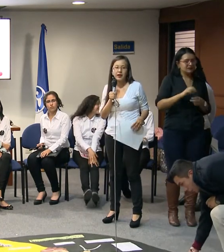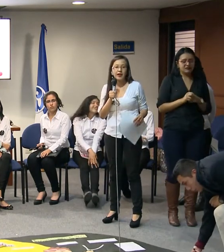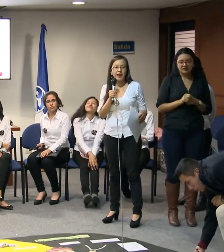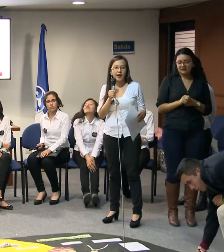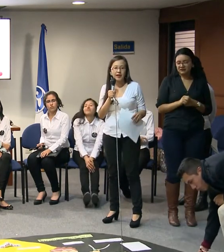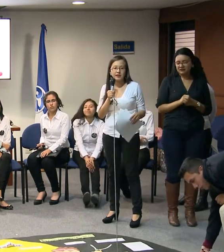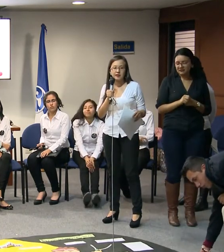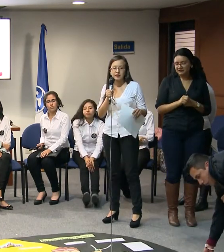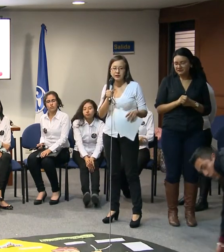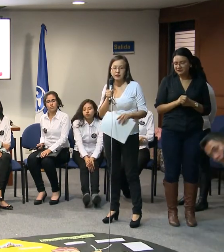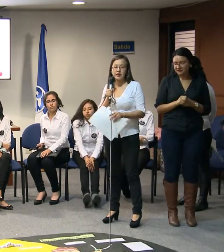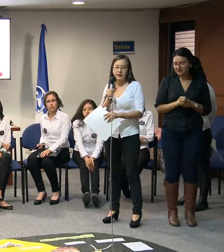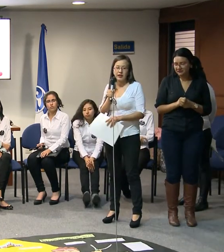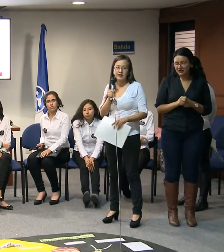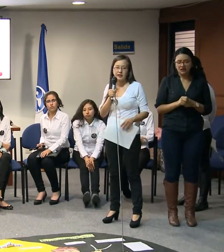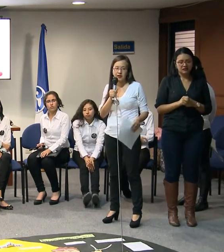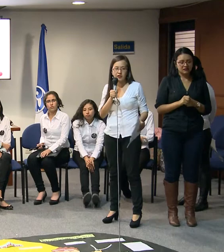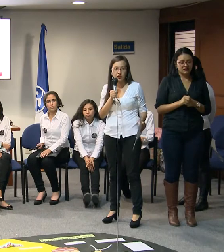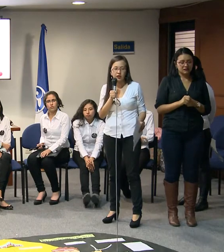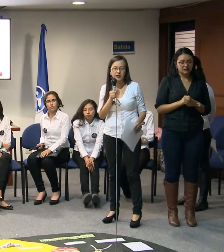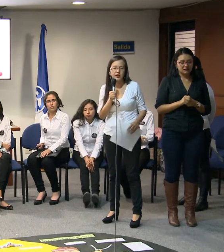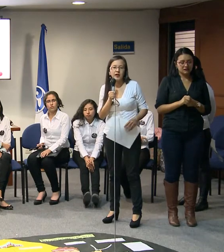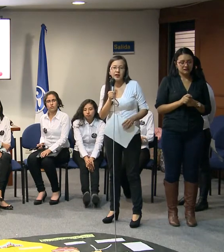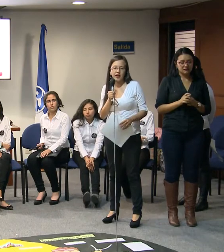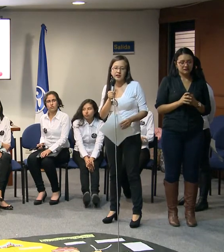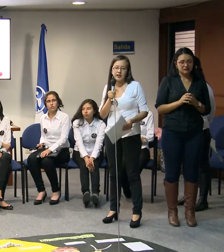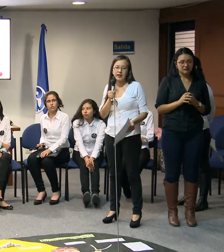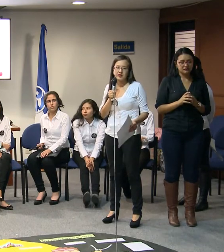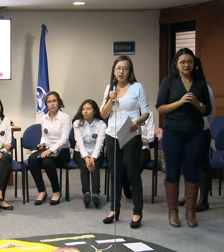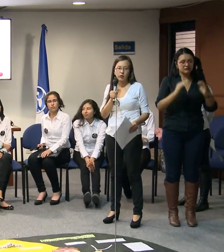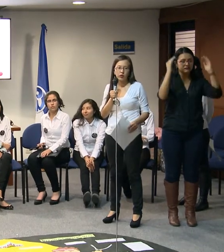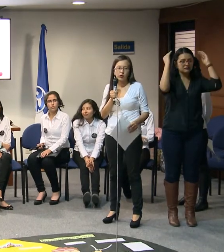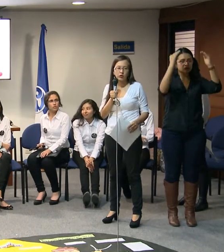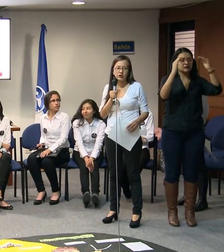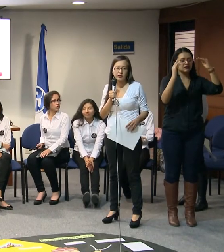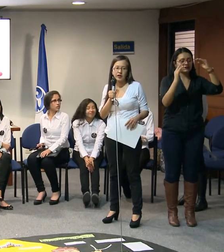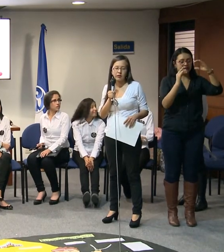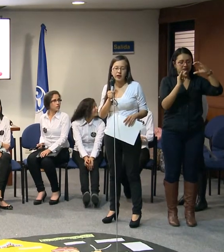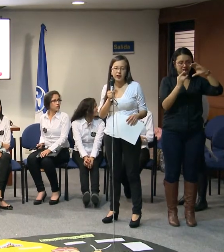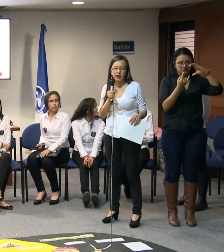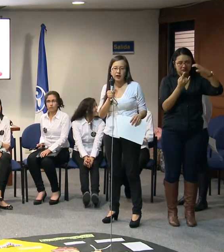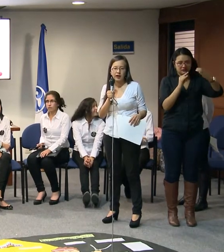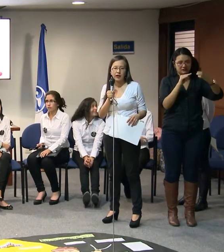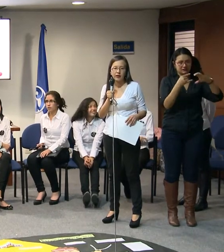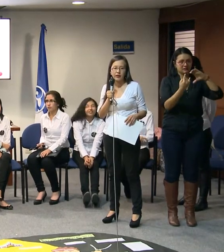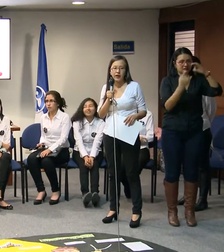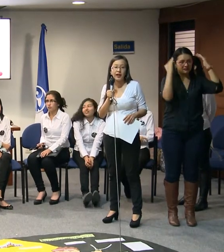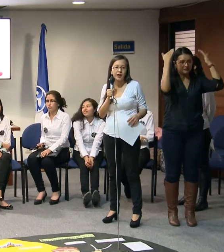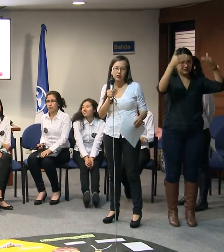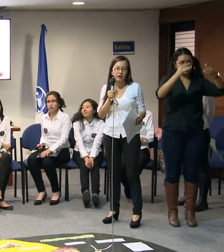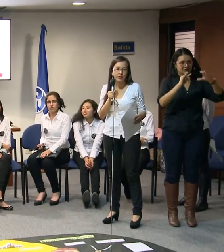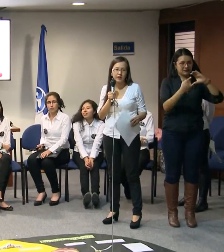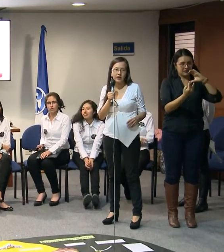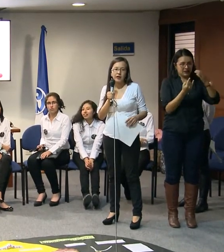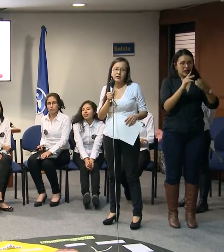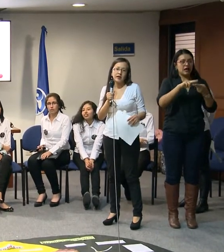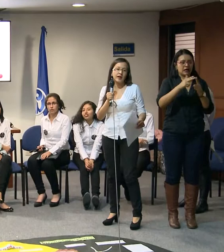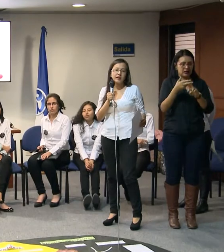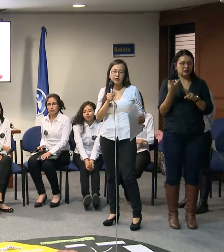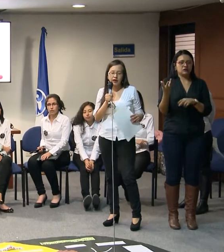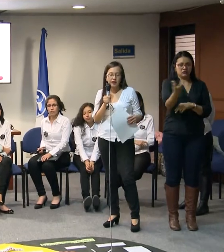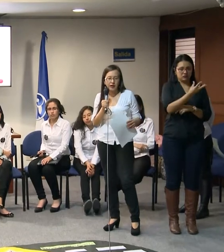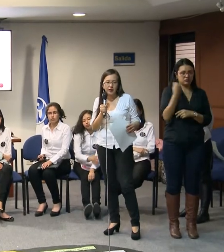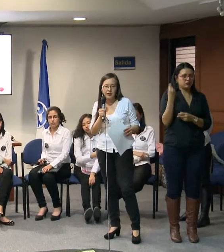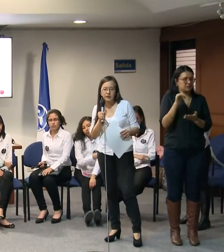lineal. Las diferentes estaciones las realizamos de manera aleatoria, o sea,